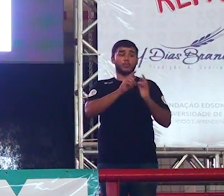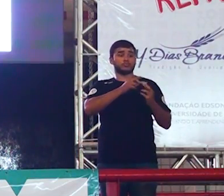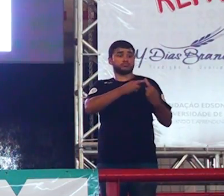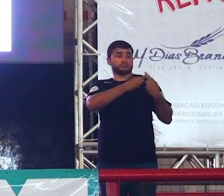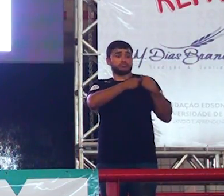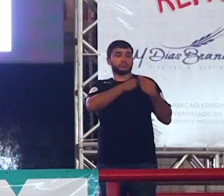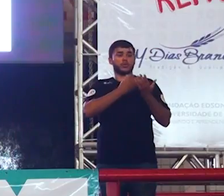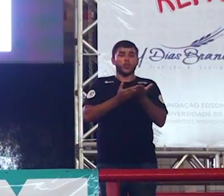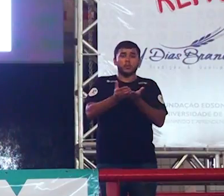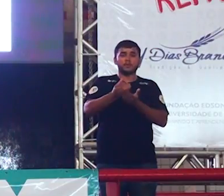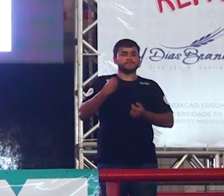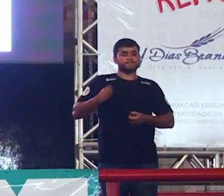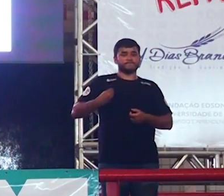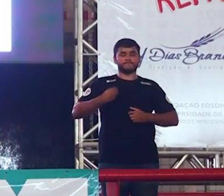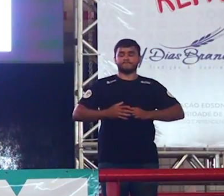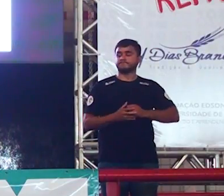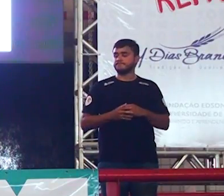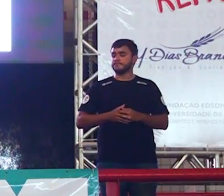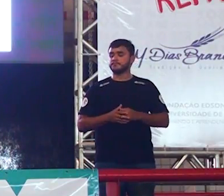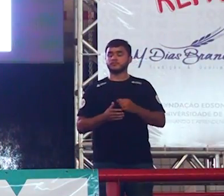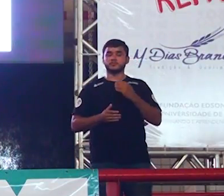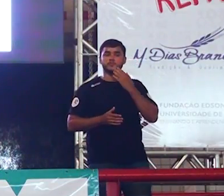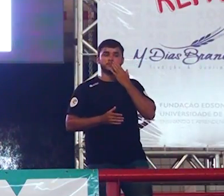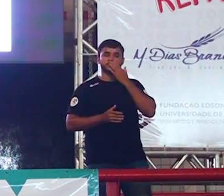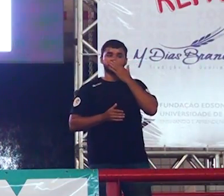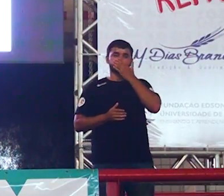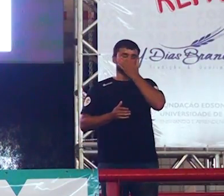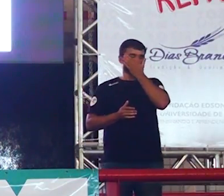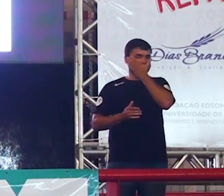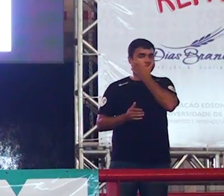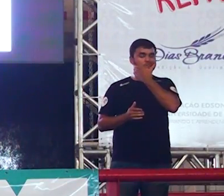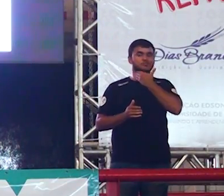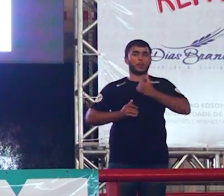pela formação de uma nova vida. Vamos lá.